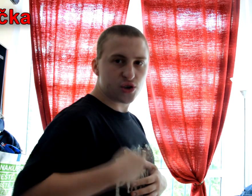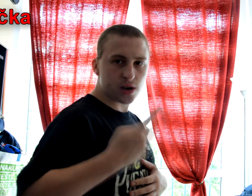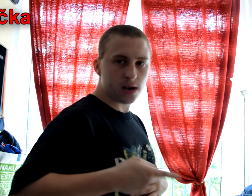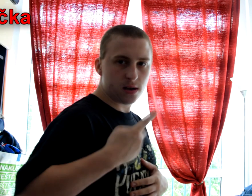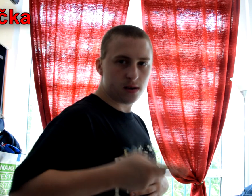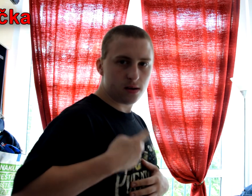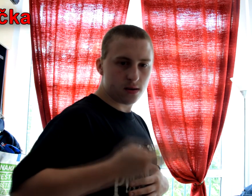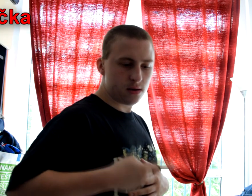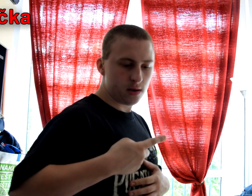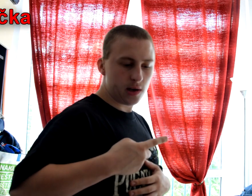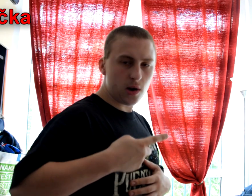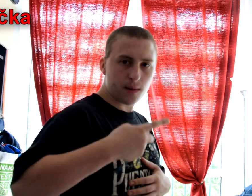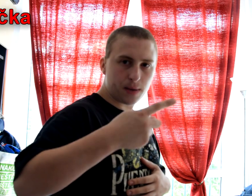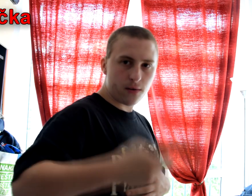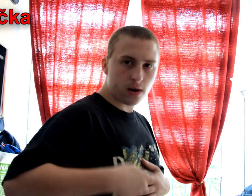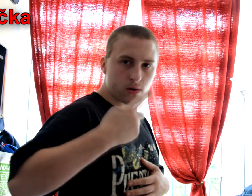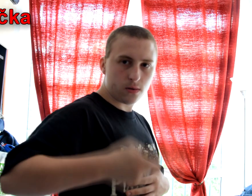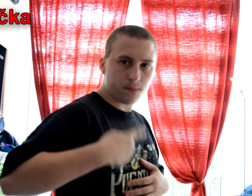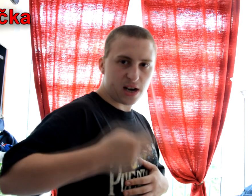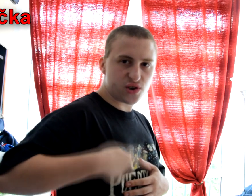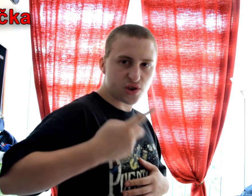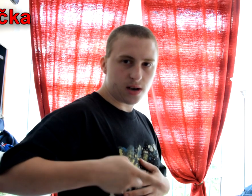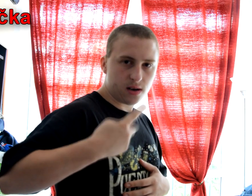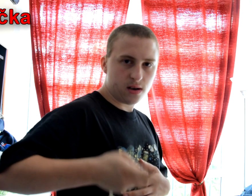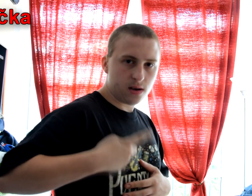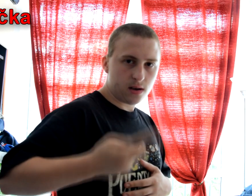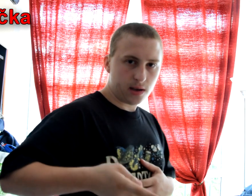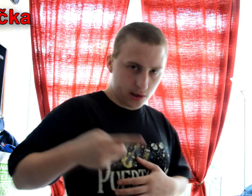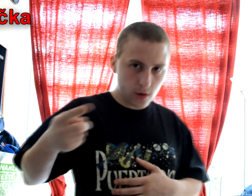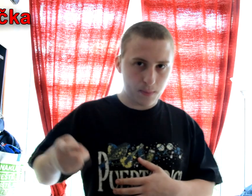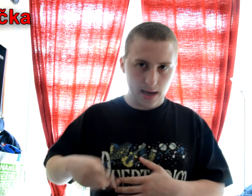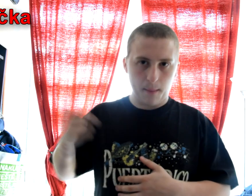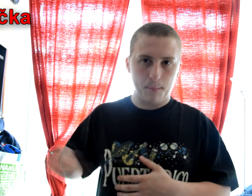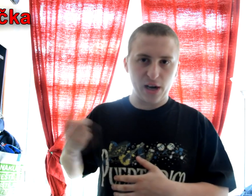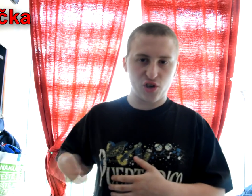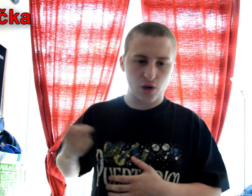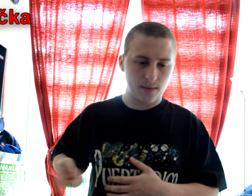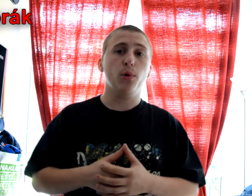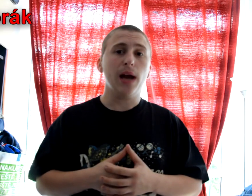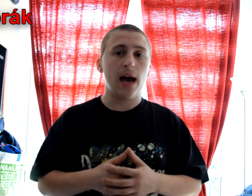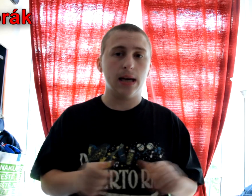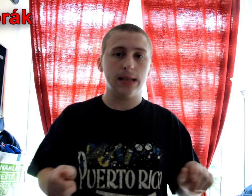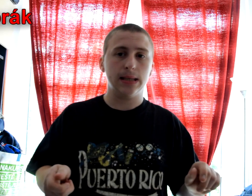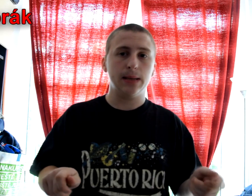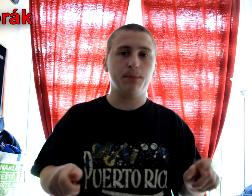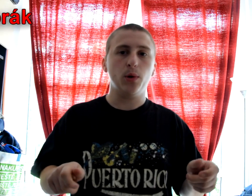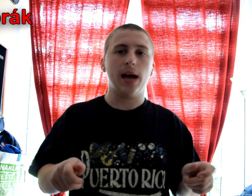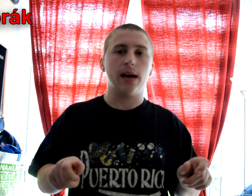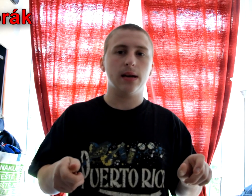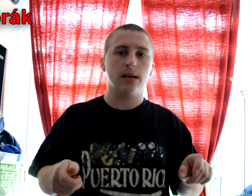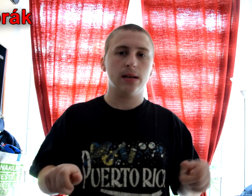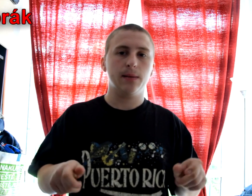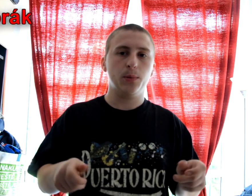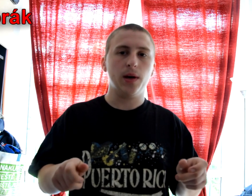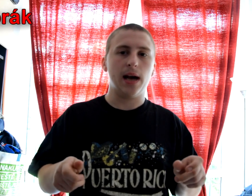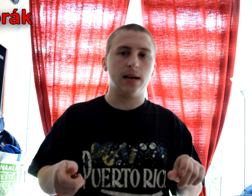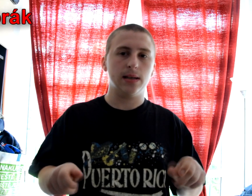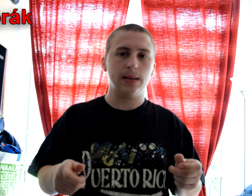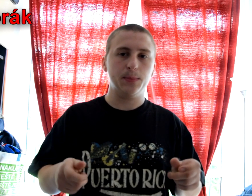Pračka. Jo? Napravo jako pračka. Že se to pere. Pračka. Sporák. Sporák. Sporák.